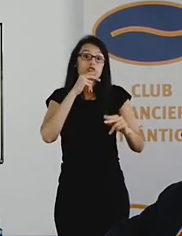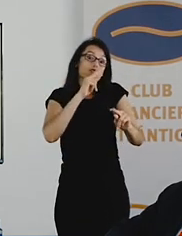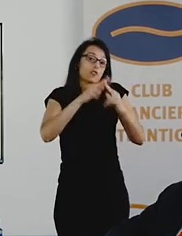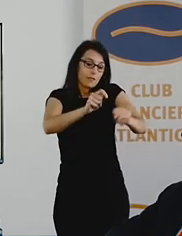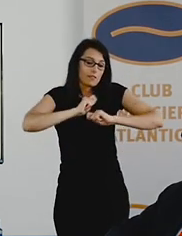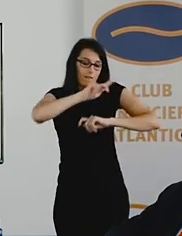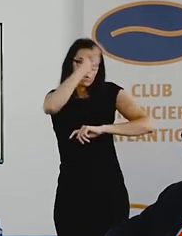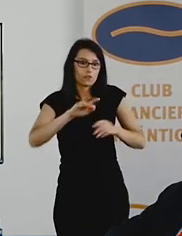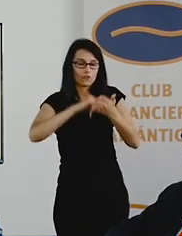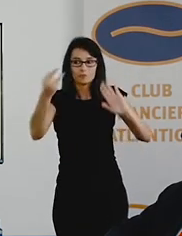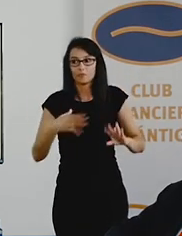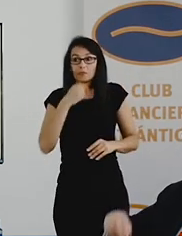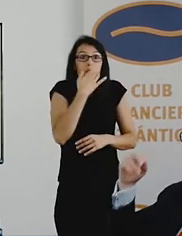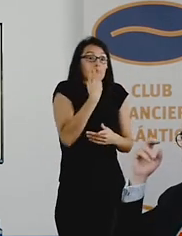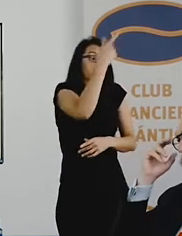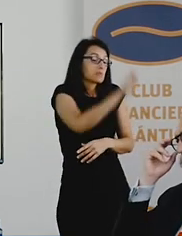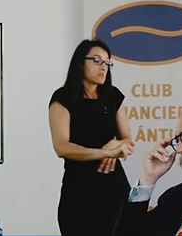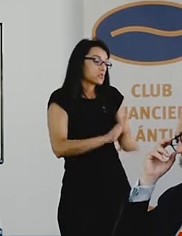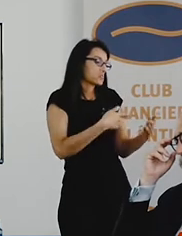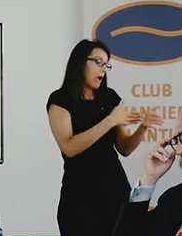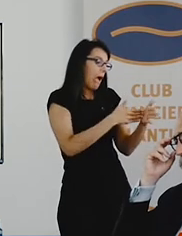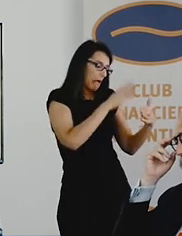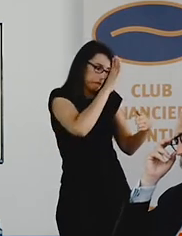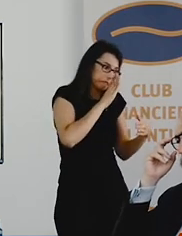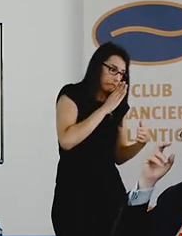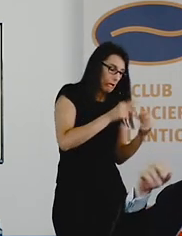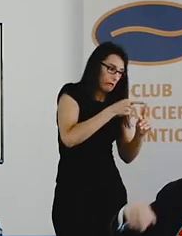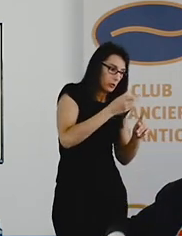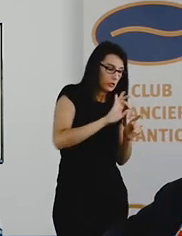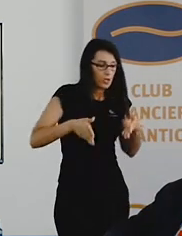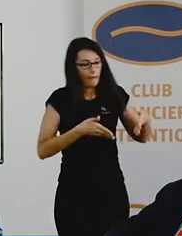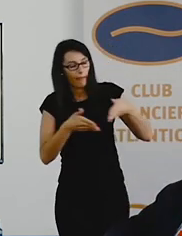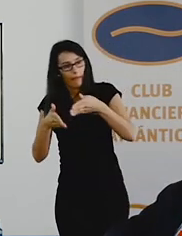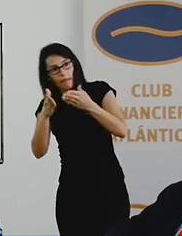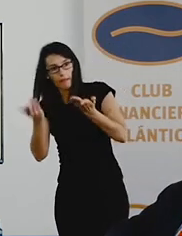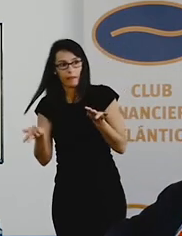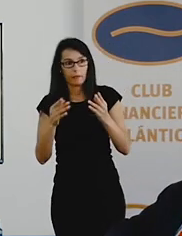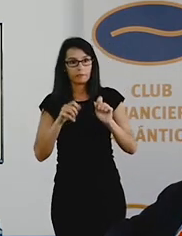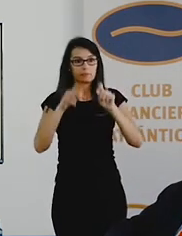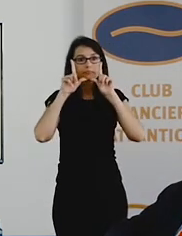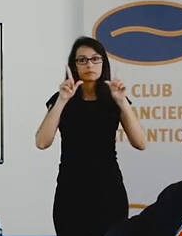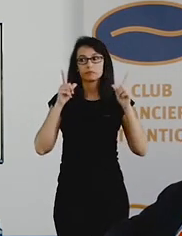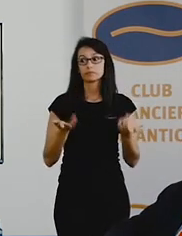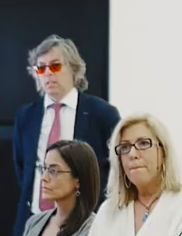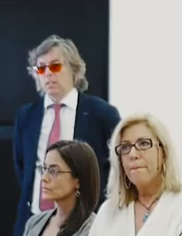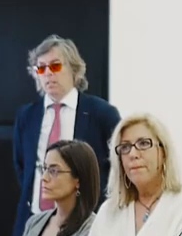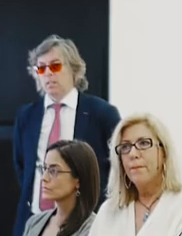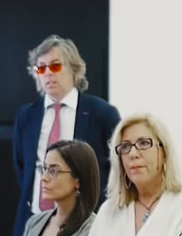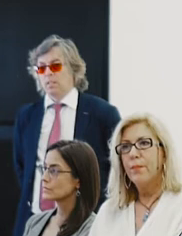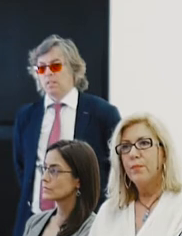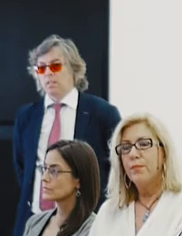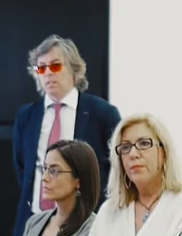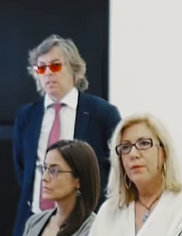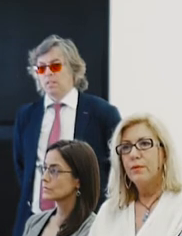mismo hacerlo pues ahí detrás de la esquina, que no nos vea nadie, que utilizar el camino. Entonces, en 2010 tuvimos la idea y lo hicimos. Ya